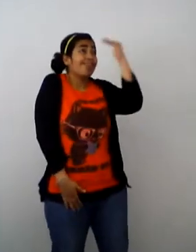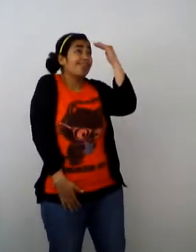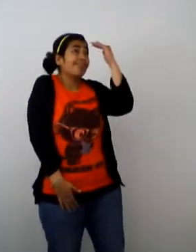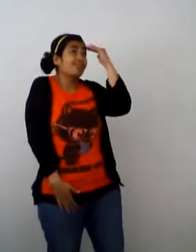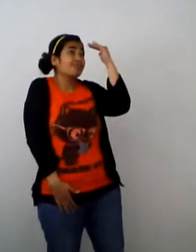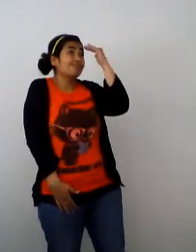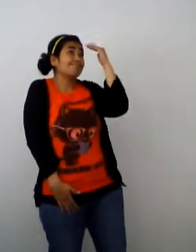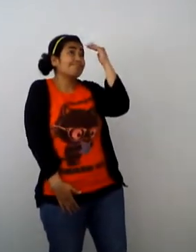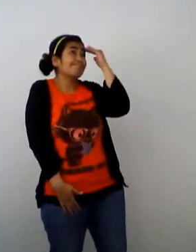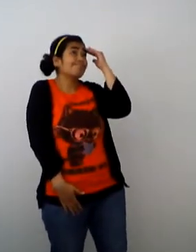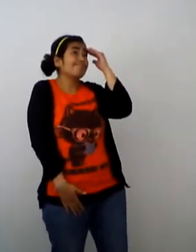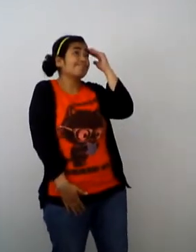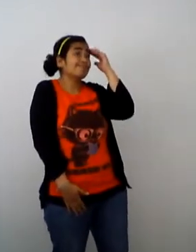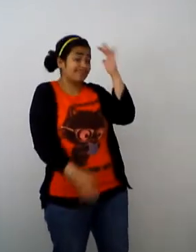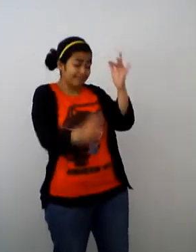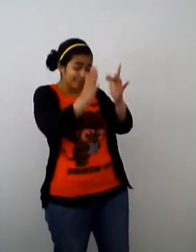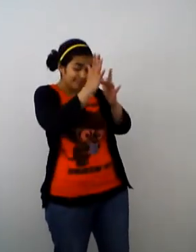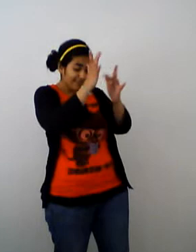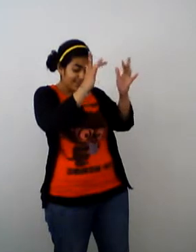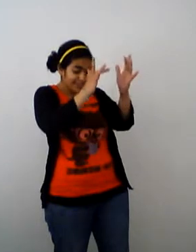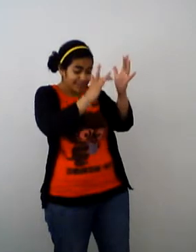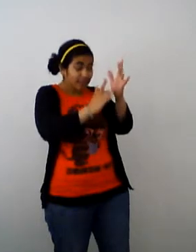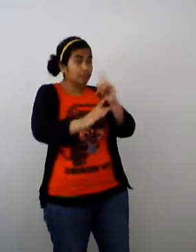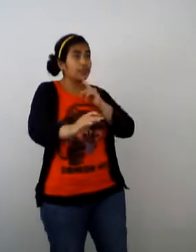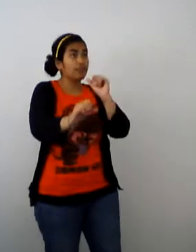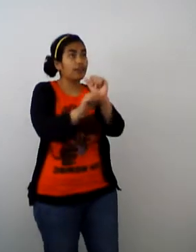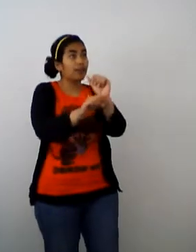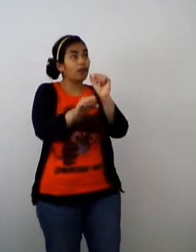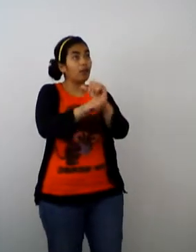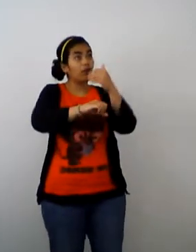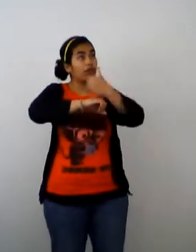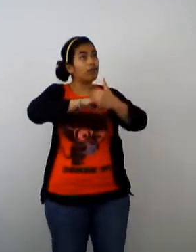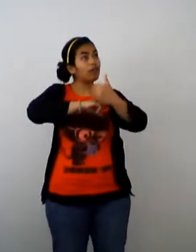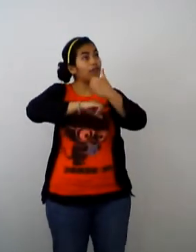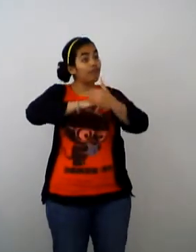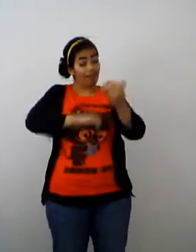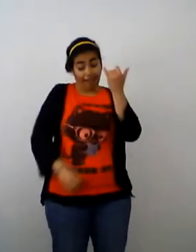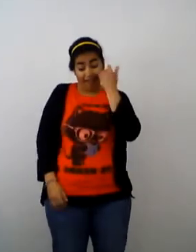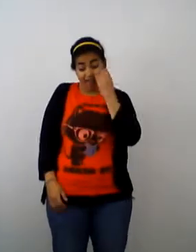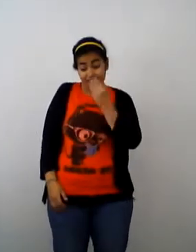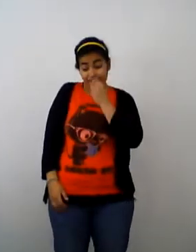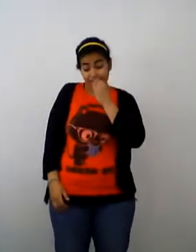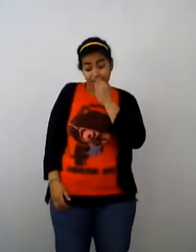Y eres Jesús, el pan de vida que me sustenta.